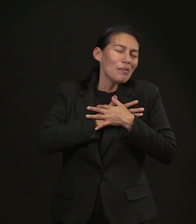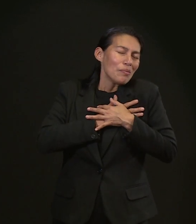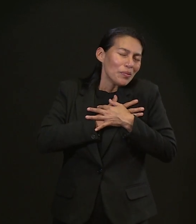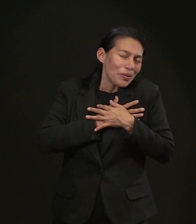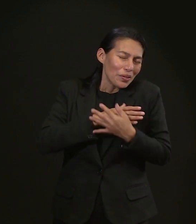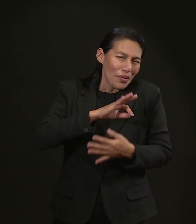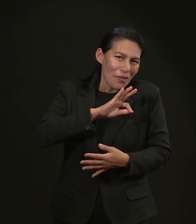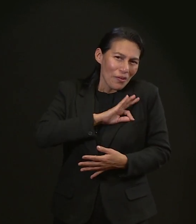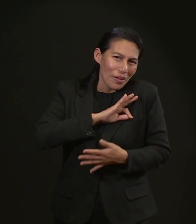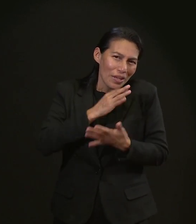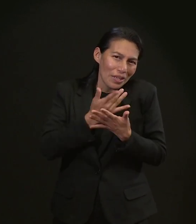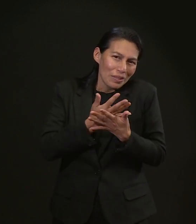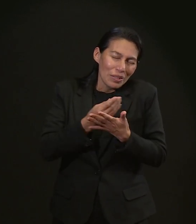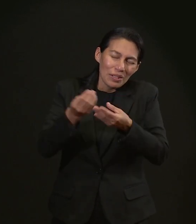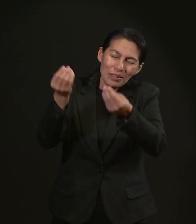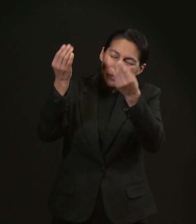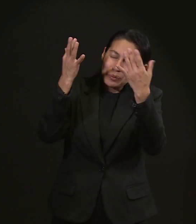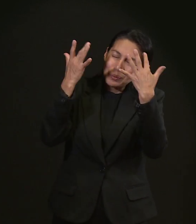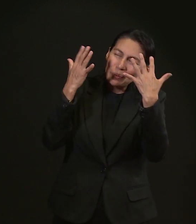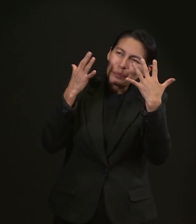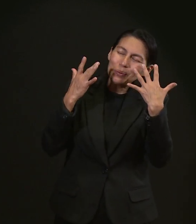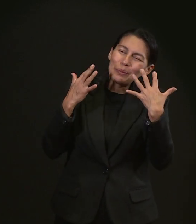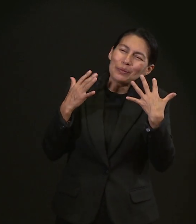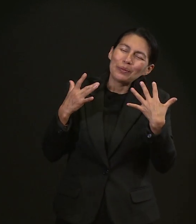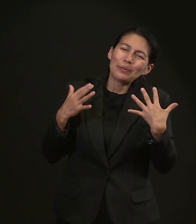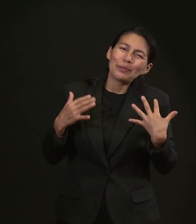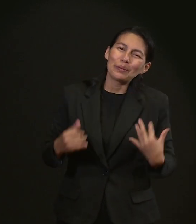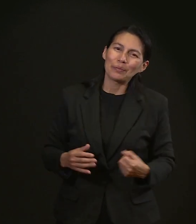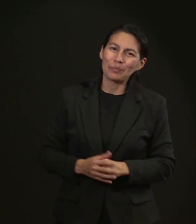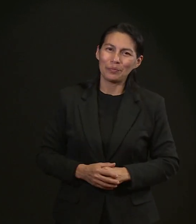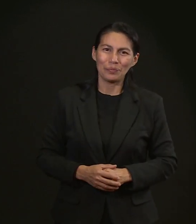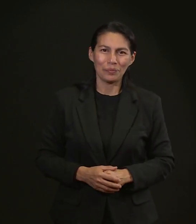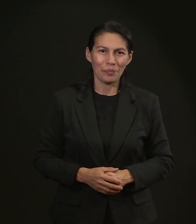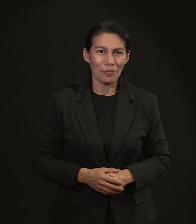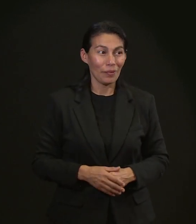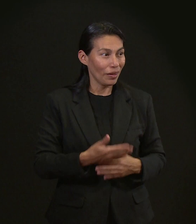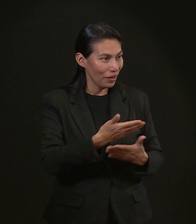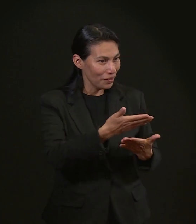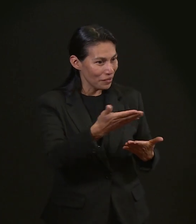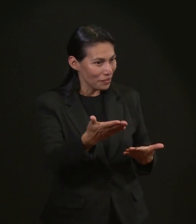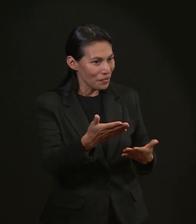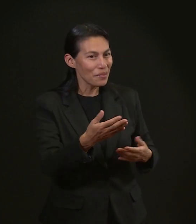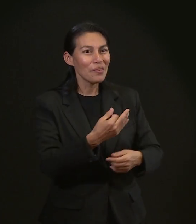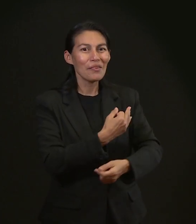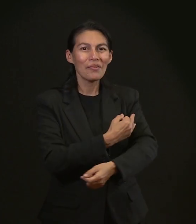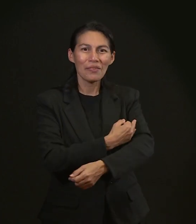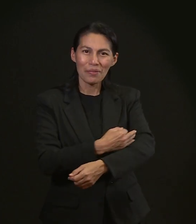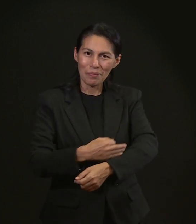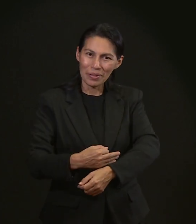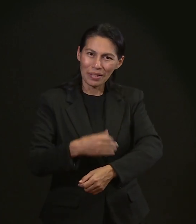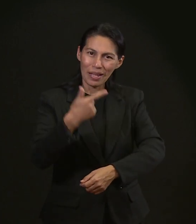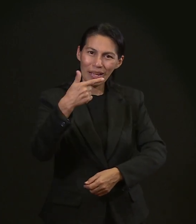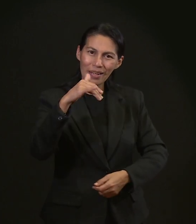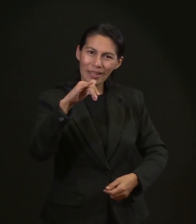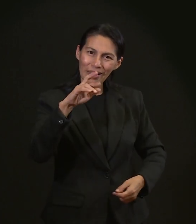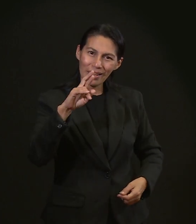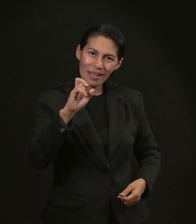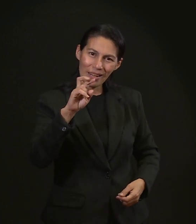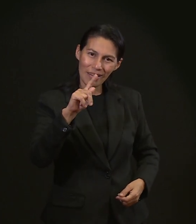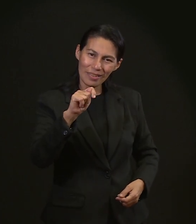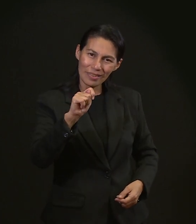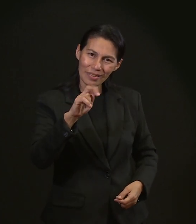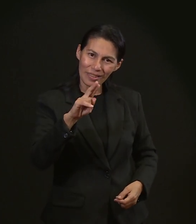llenará de amor de fe y de esperanza y así como lo vemos en la familia generarte pues